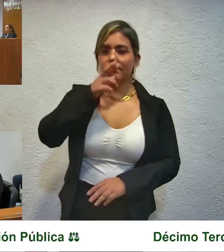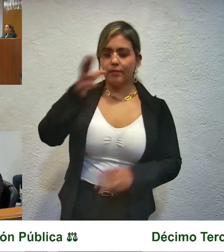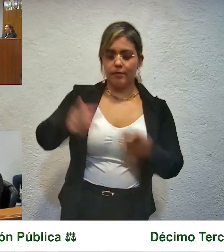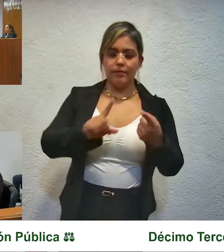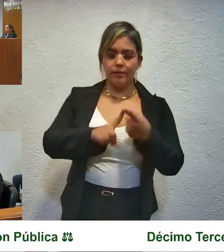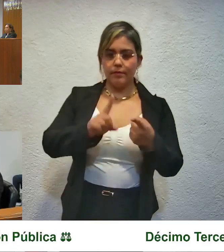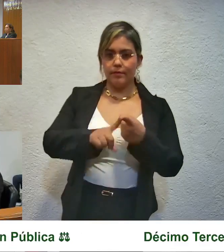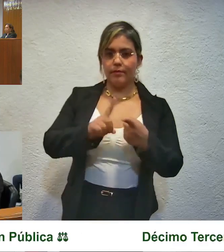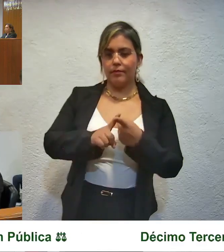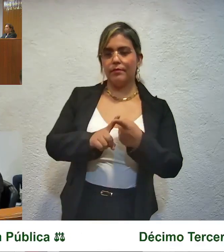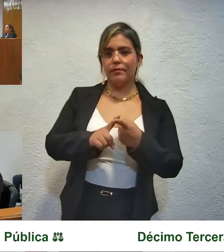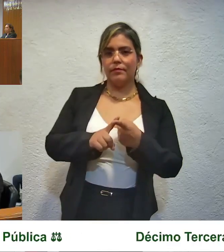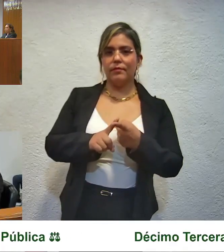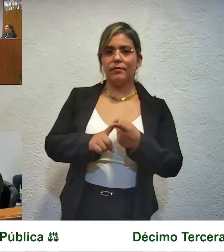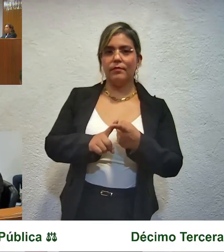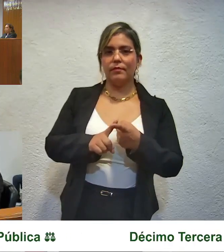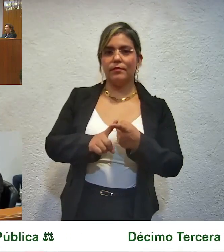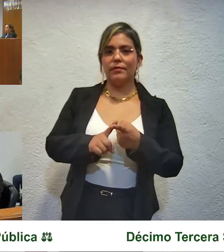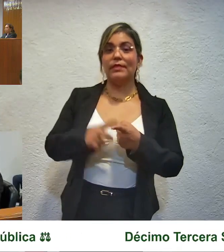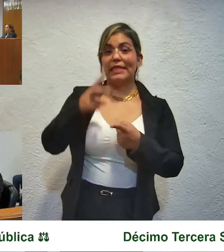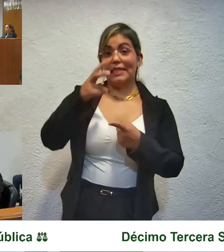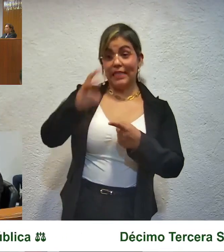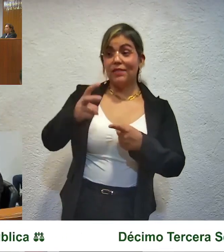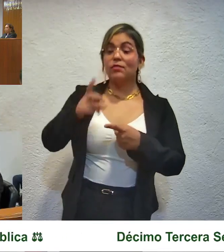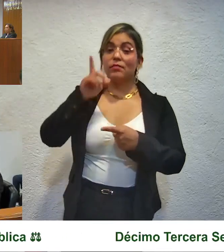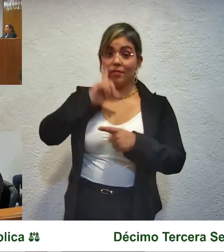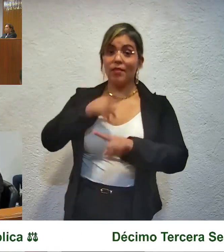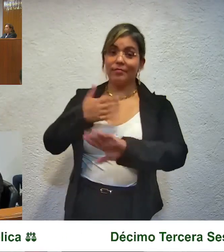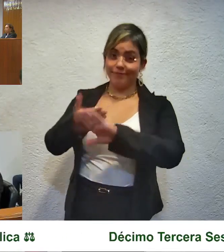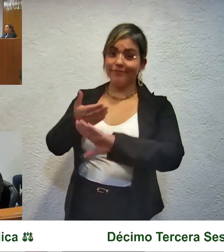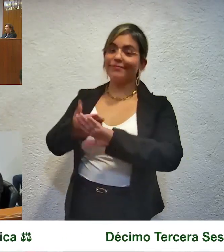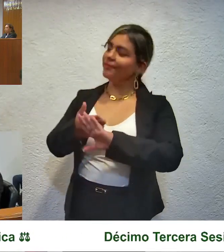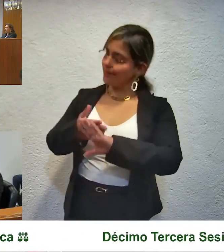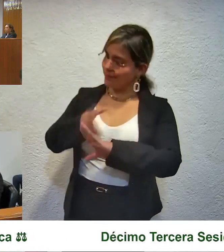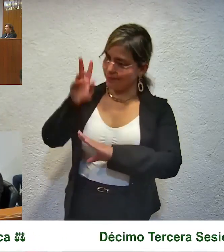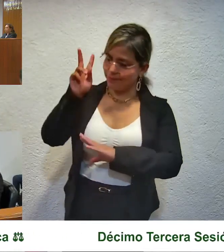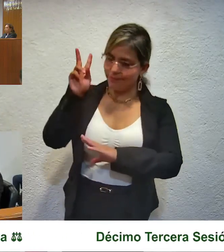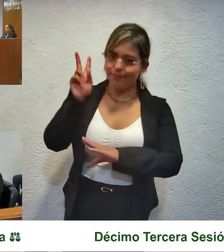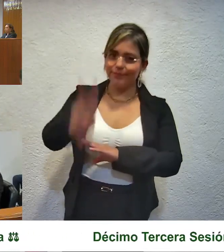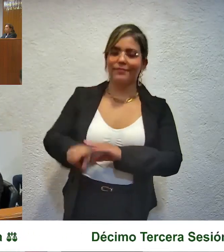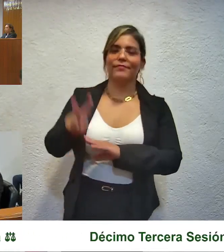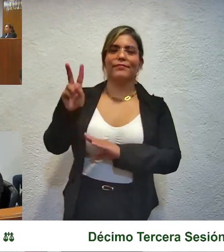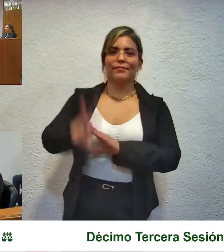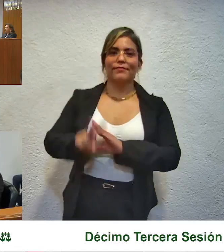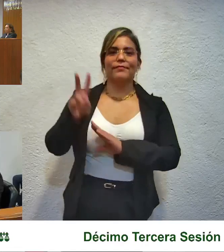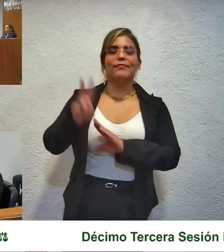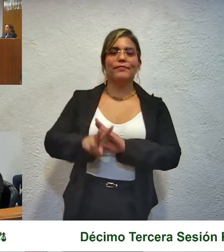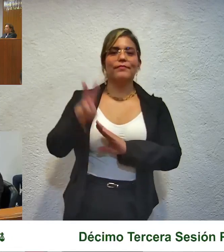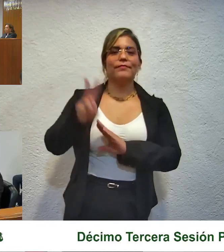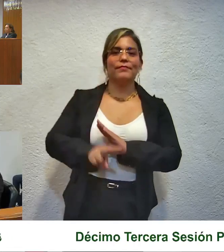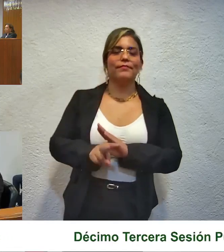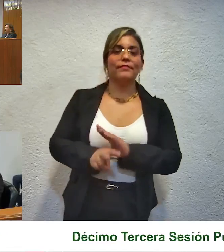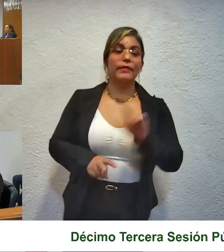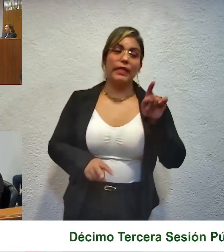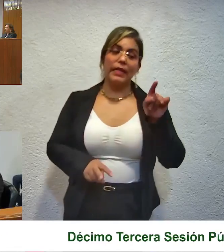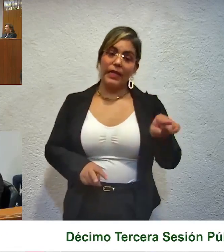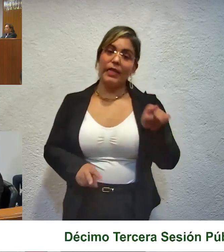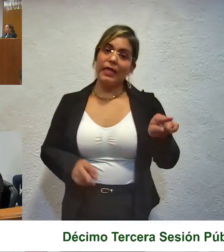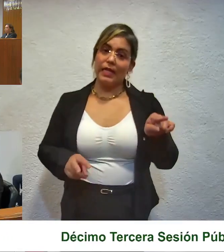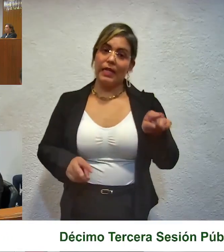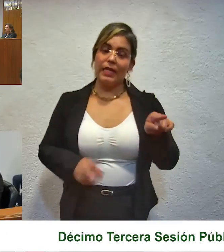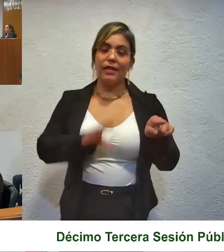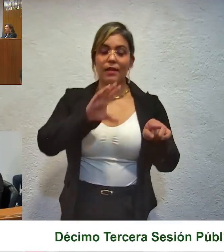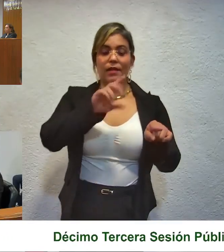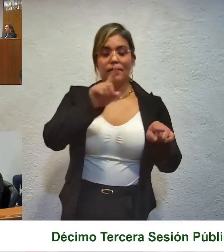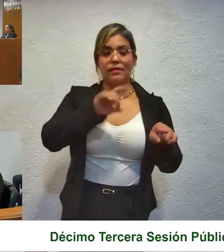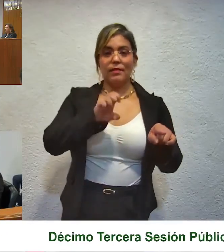propone, primero, se declara existente la violencia política contra las mujeres en razón de género atribuida al ciudadano Carlos Seferino Torreblanca